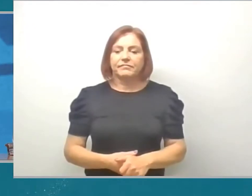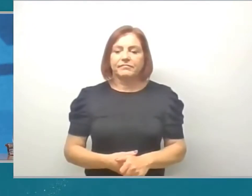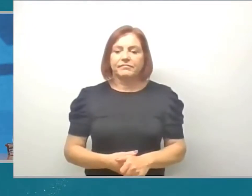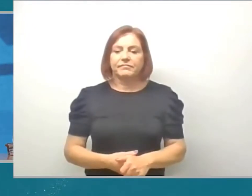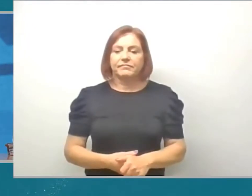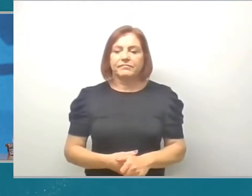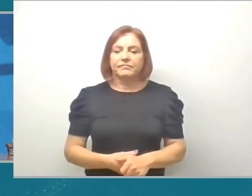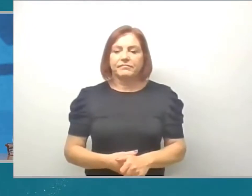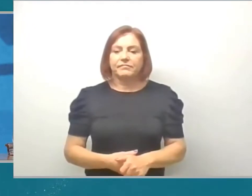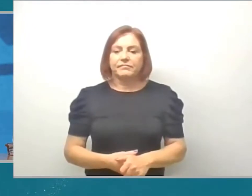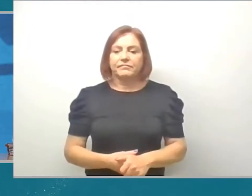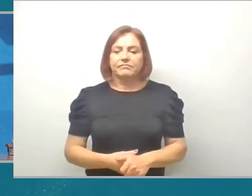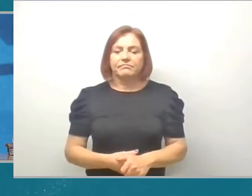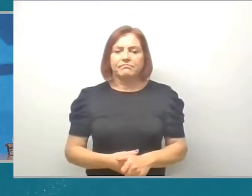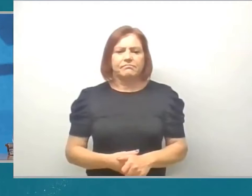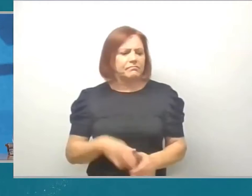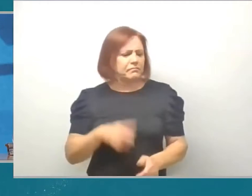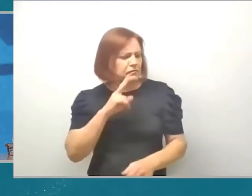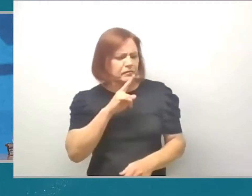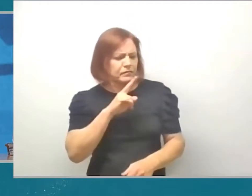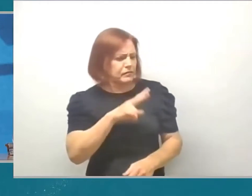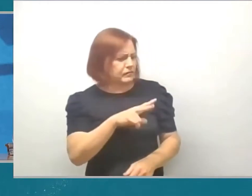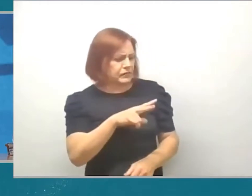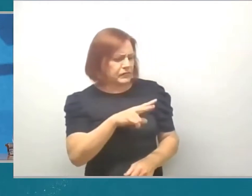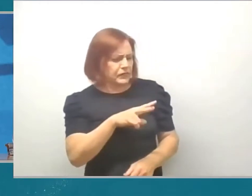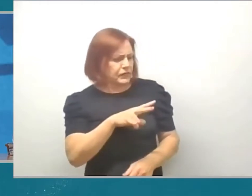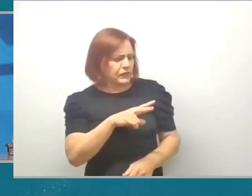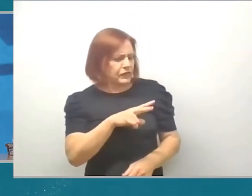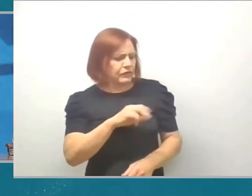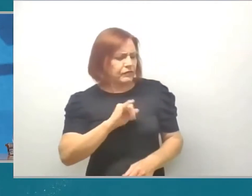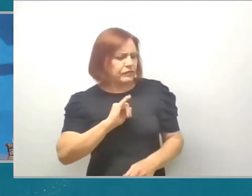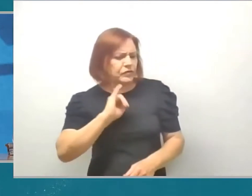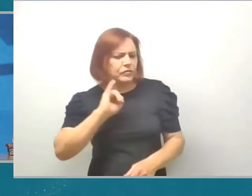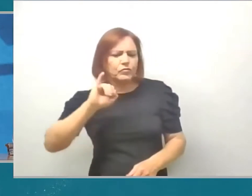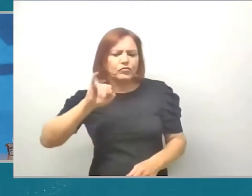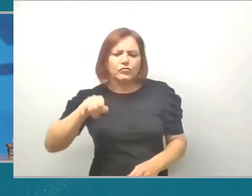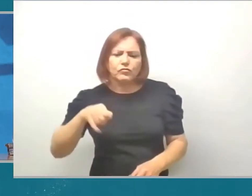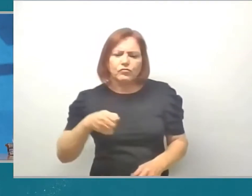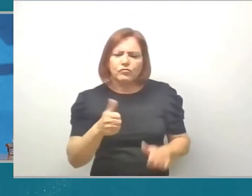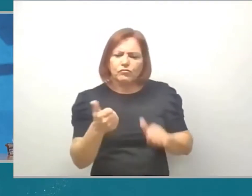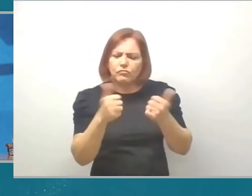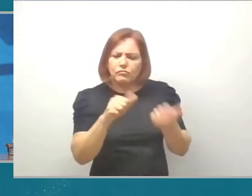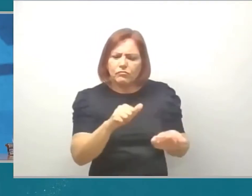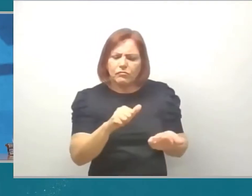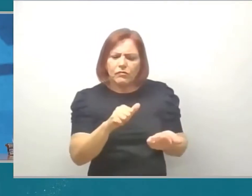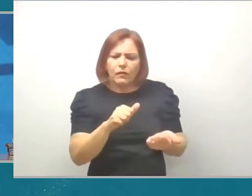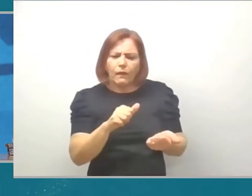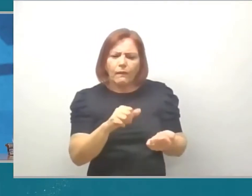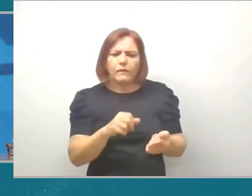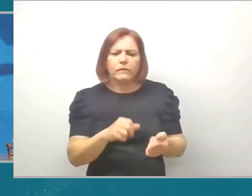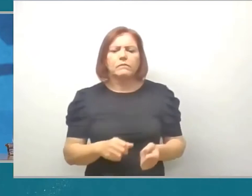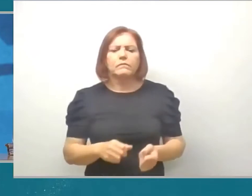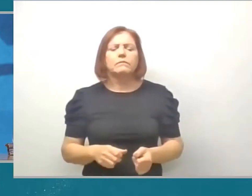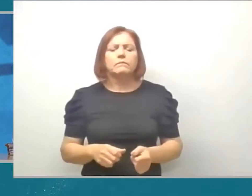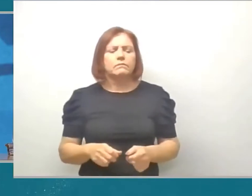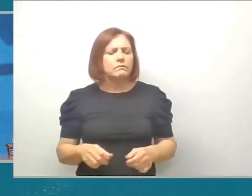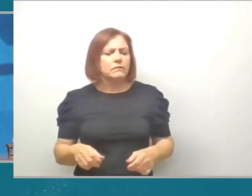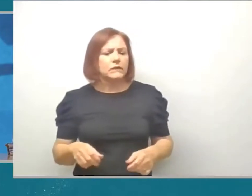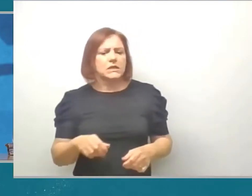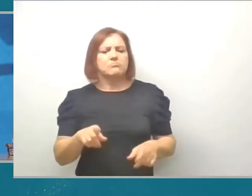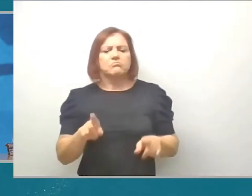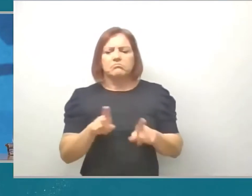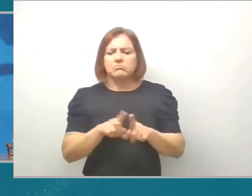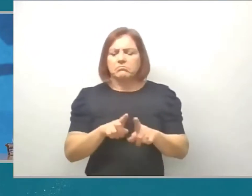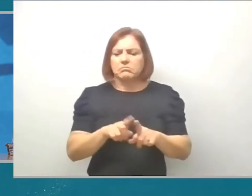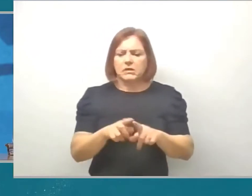não vimos João sendo batizado pelo Senhor. Mesmo que ele batizou João, mas depois nunca, não há